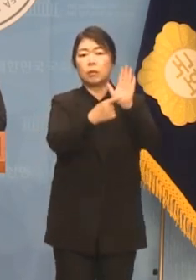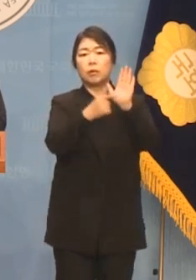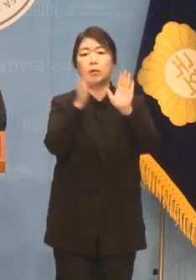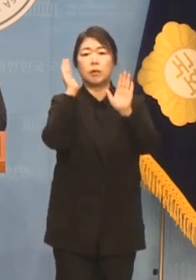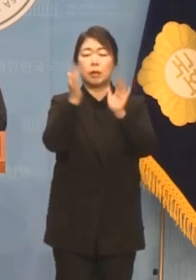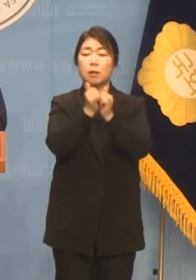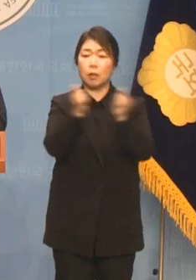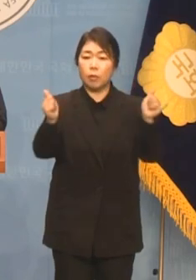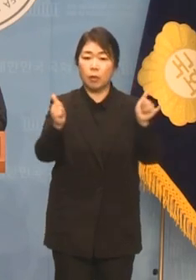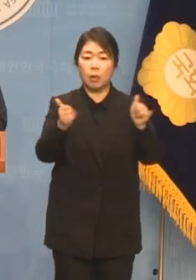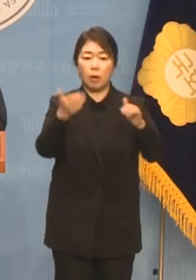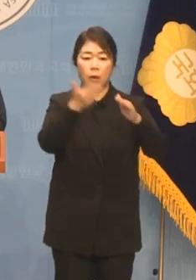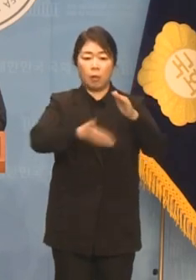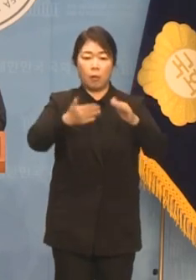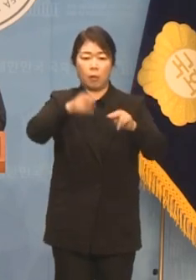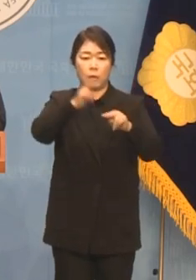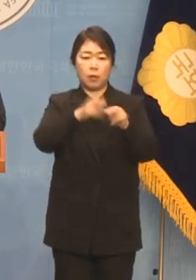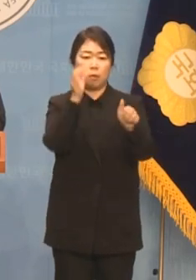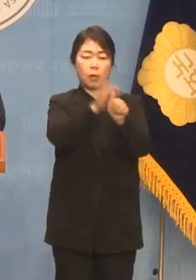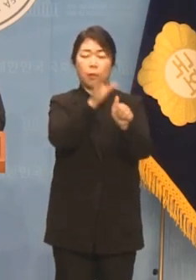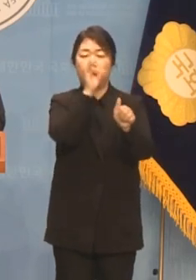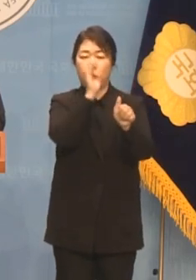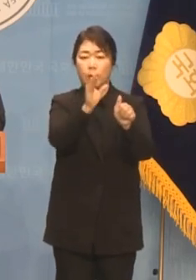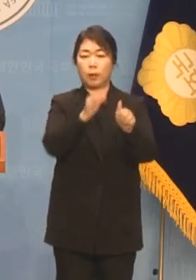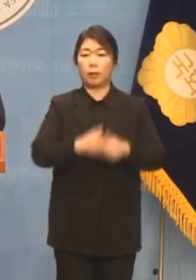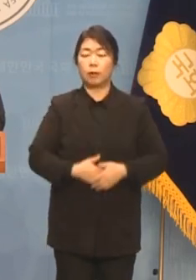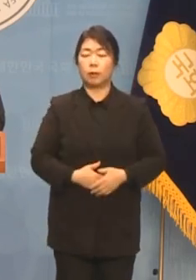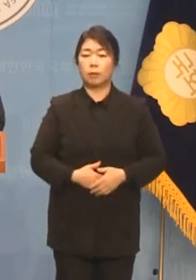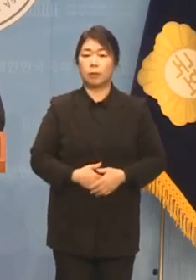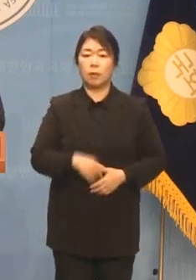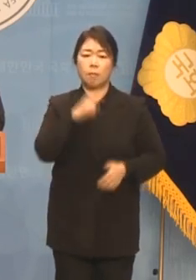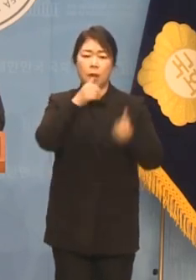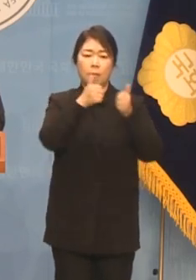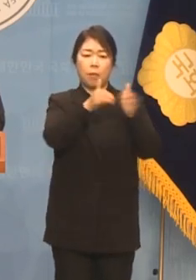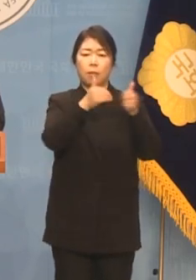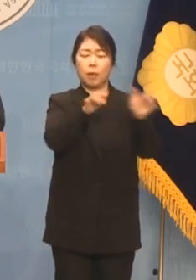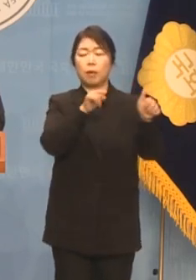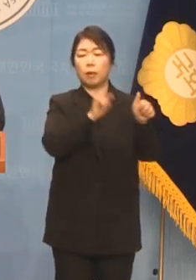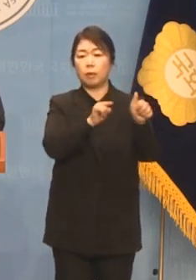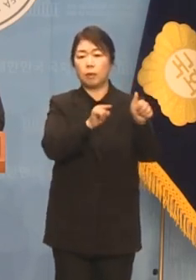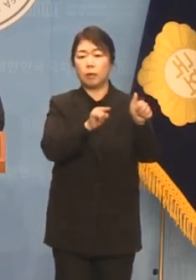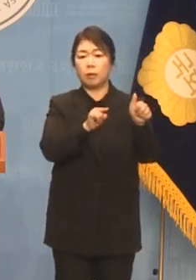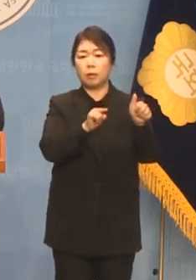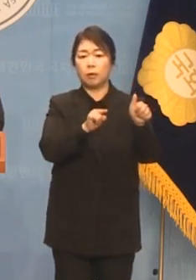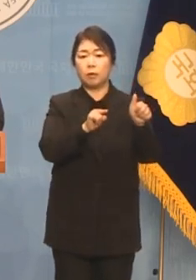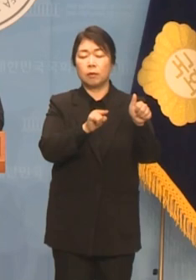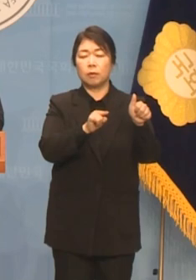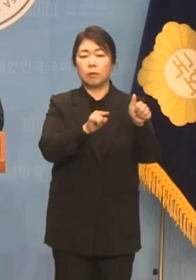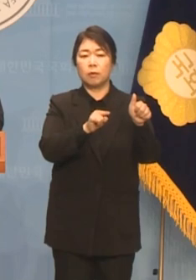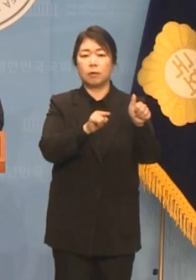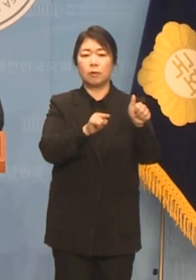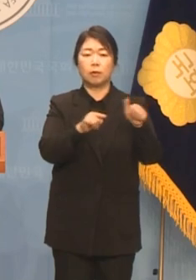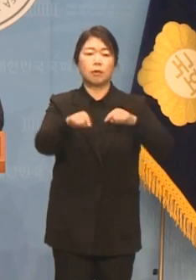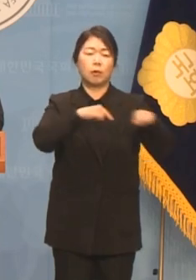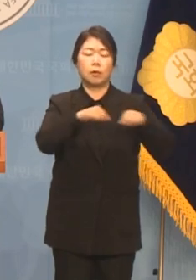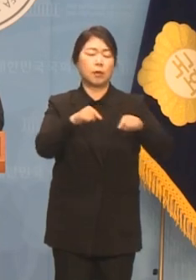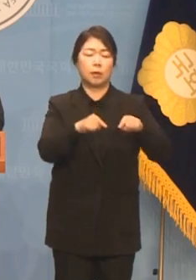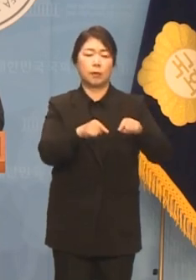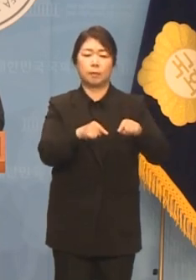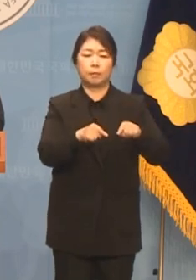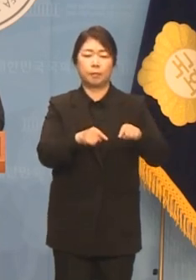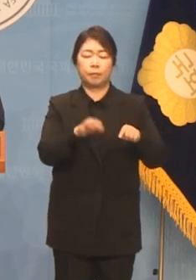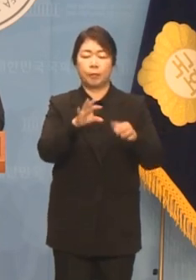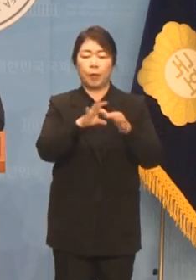녹색 정의당은 막말을 일삼는 저질 정치에 발을 담그지 않고 정권 심판이